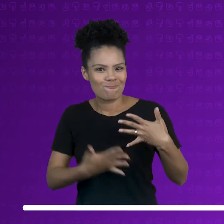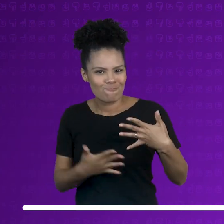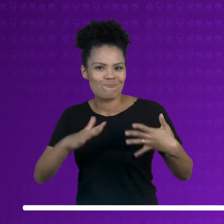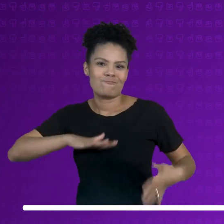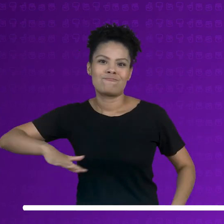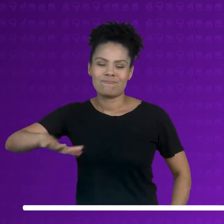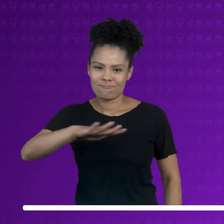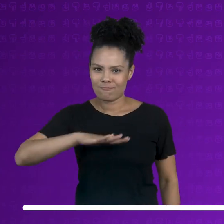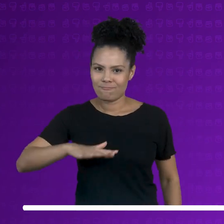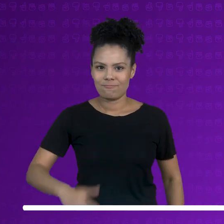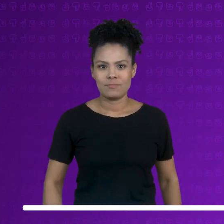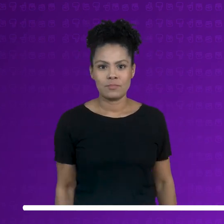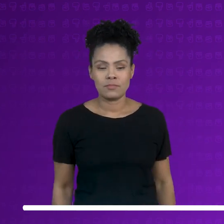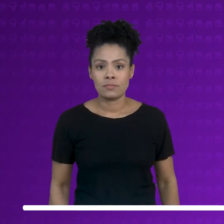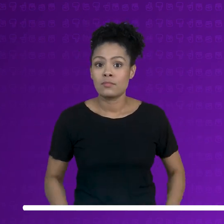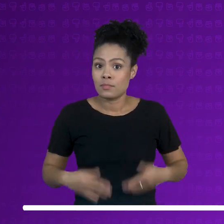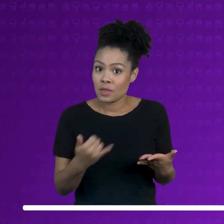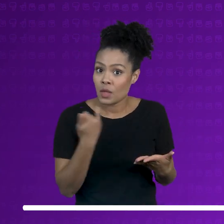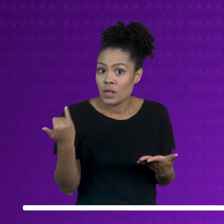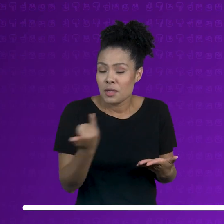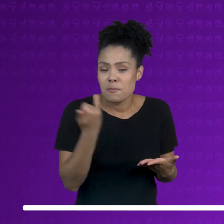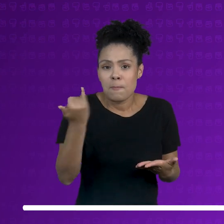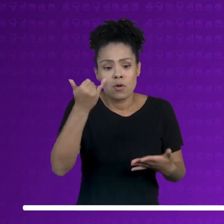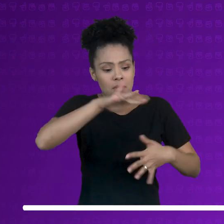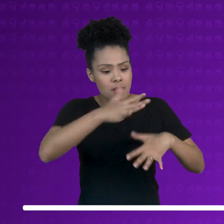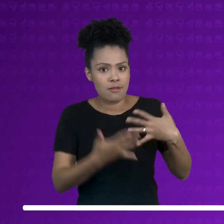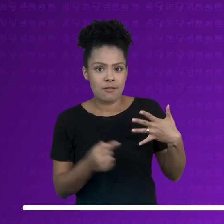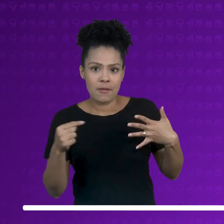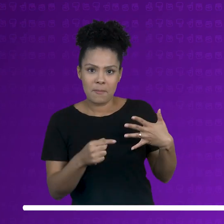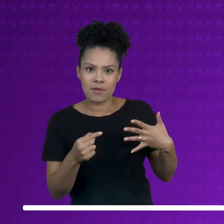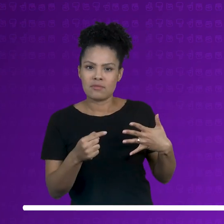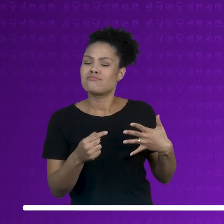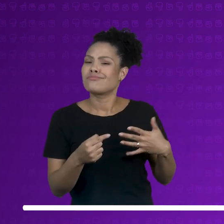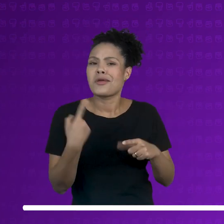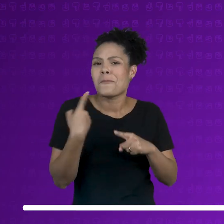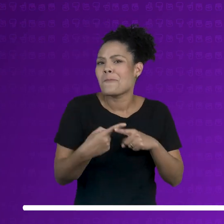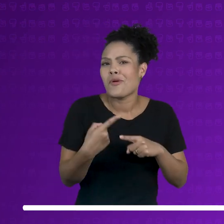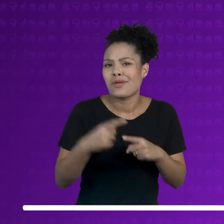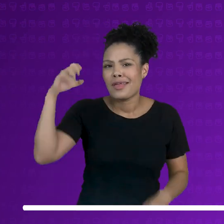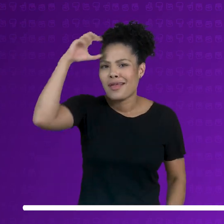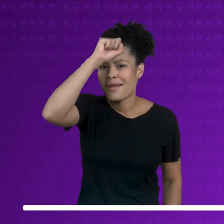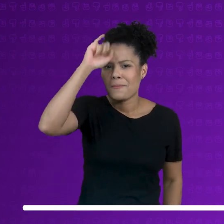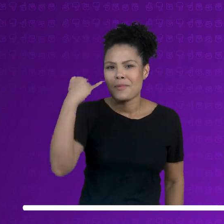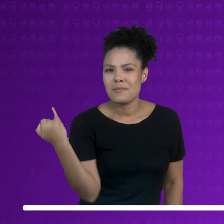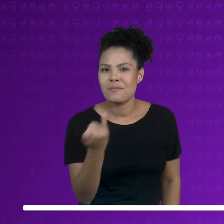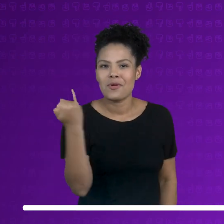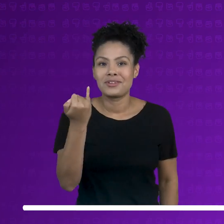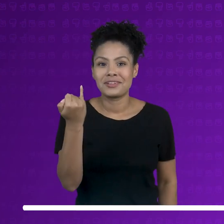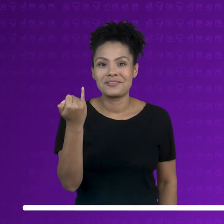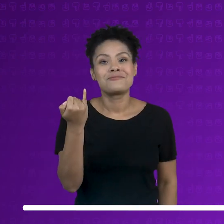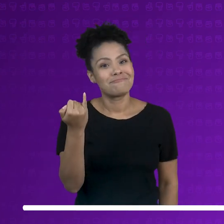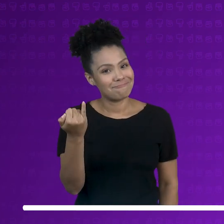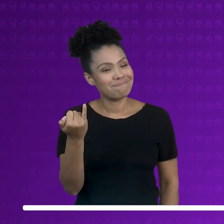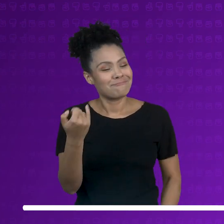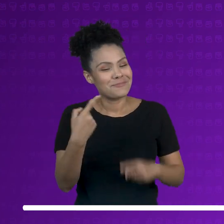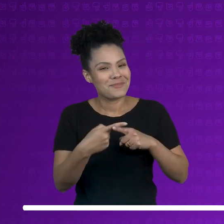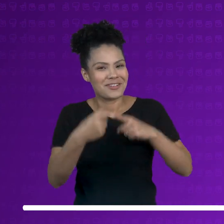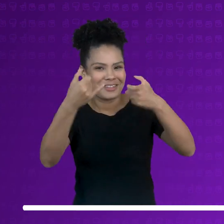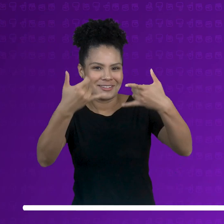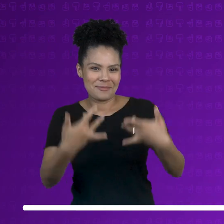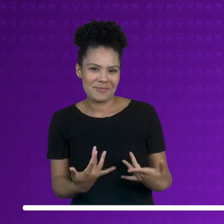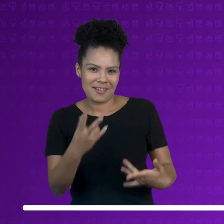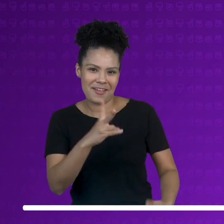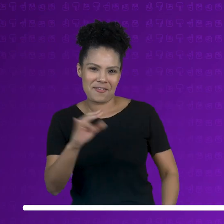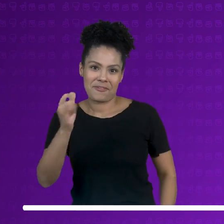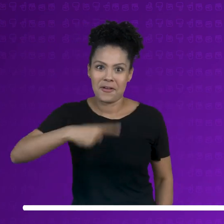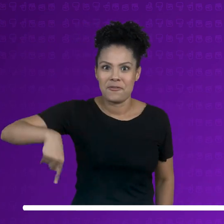especializadas na Libras. Sabendo da importância da Libras, nós separamos algumas razões que vão convencer